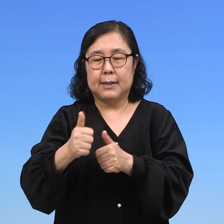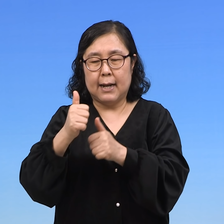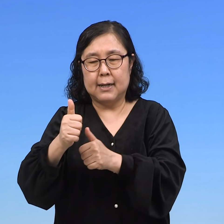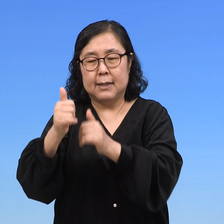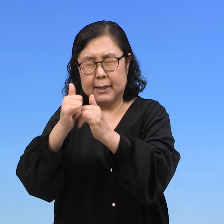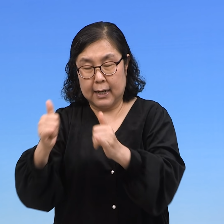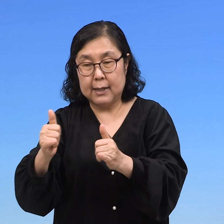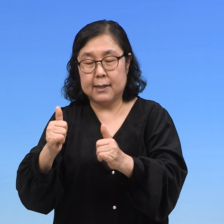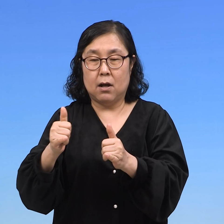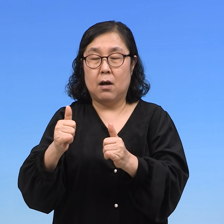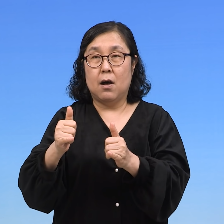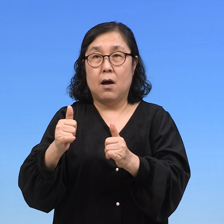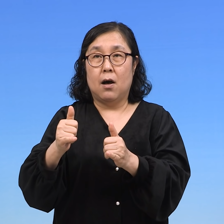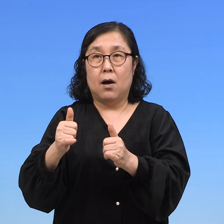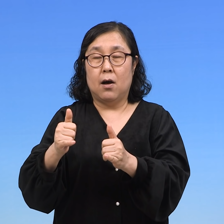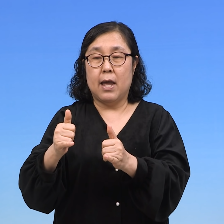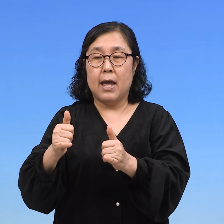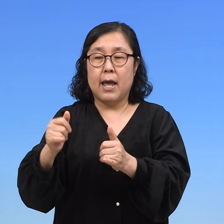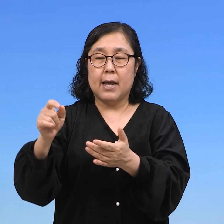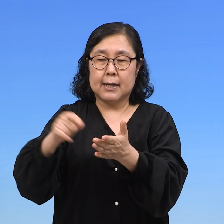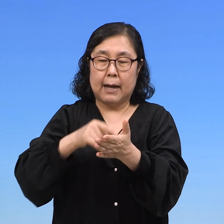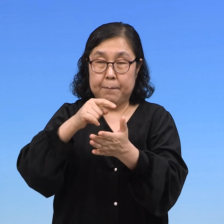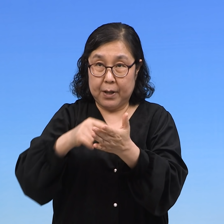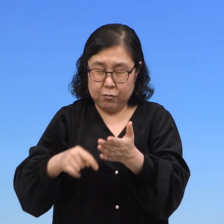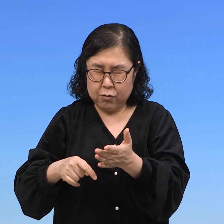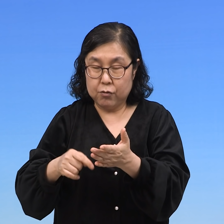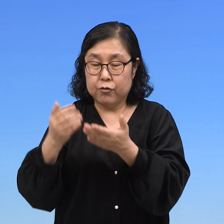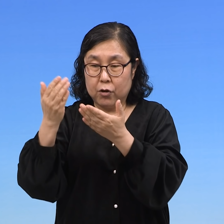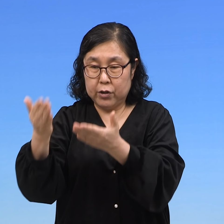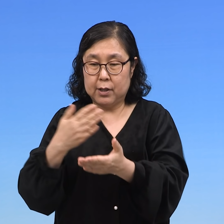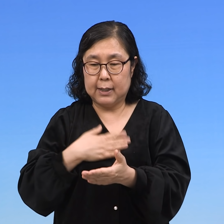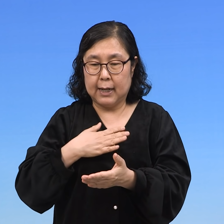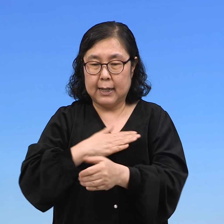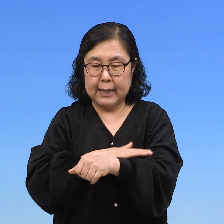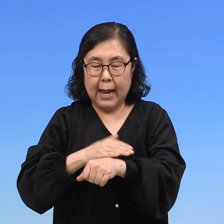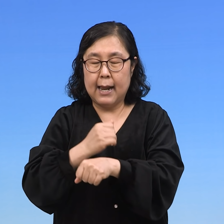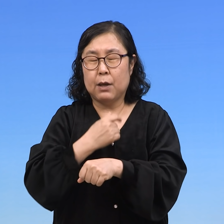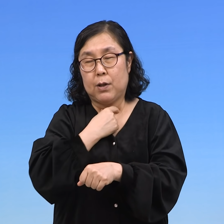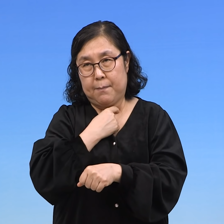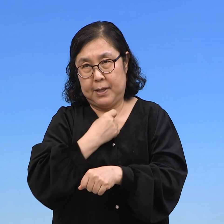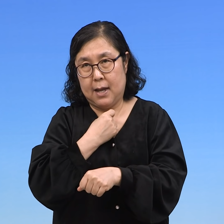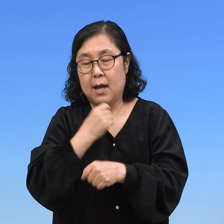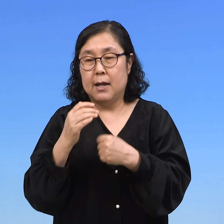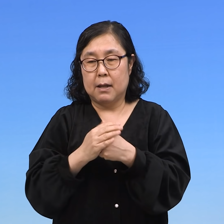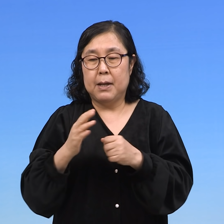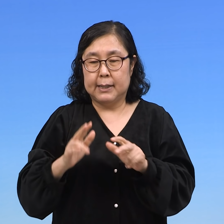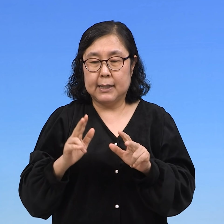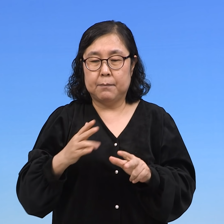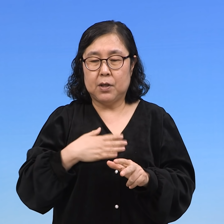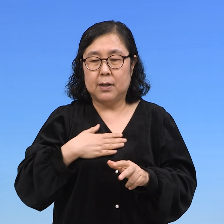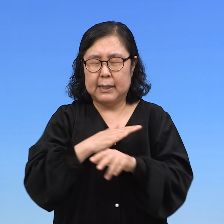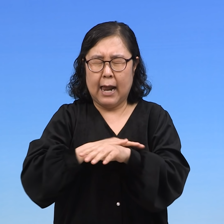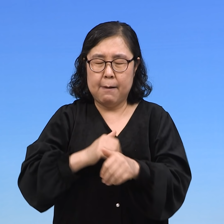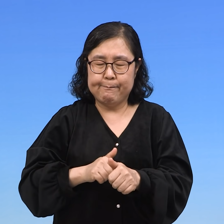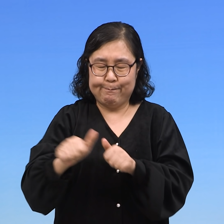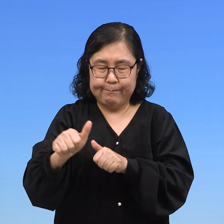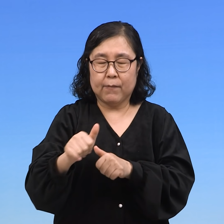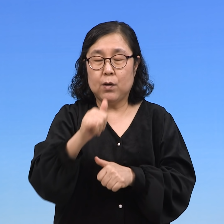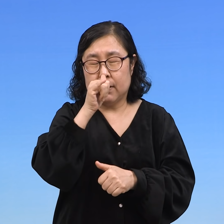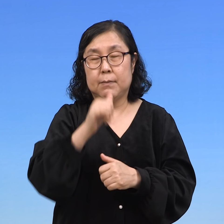그래서 저는 잠도 잘 자고 밥도 잘 먹고 이렇게 여기까지 온 거 아닙니까? 여러분 오늘 이